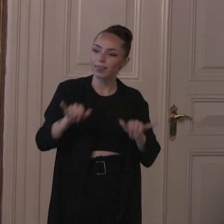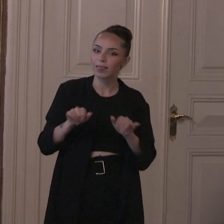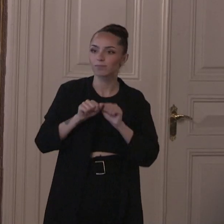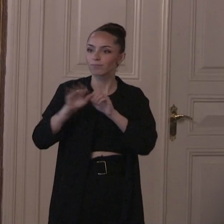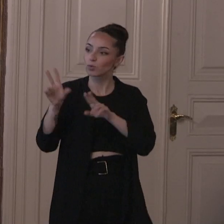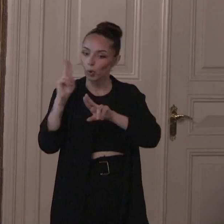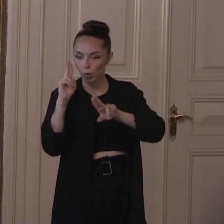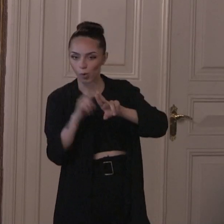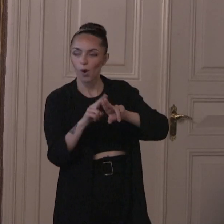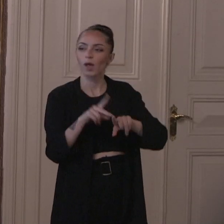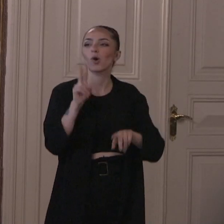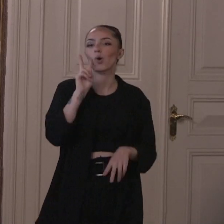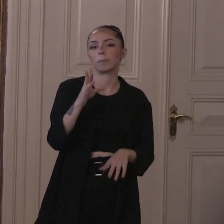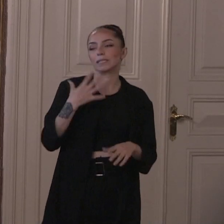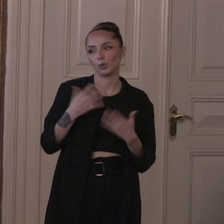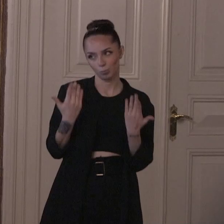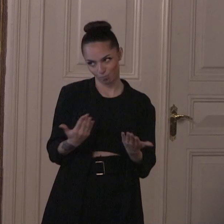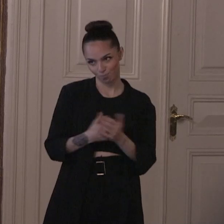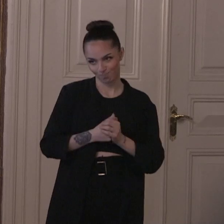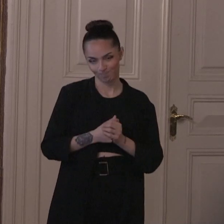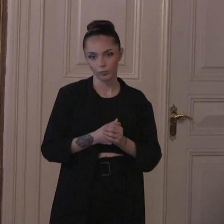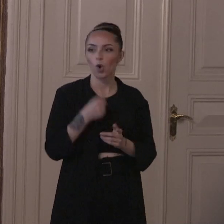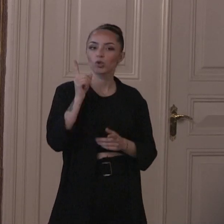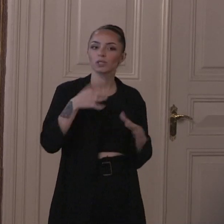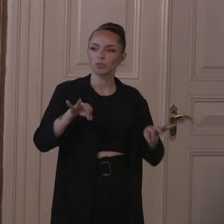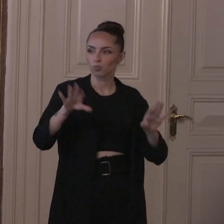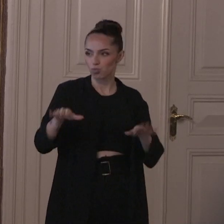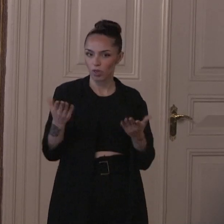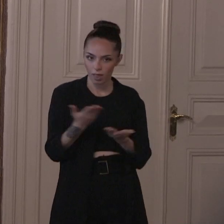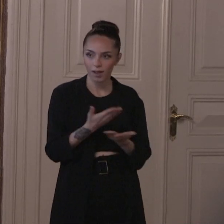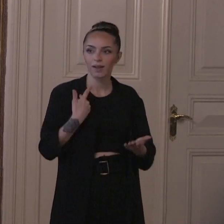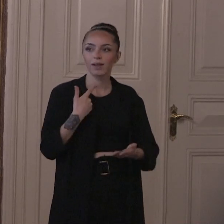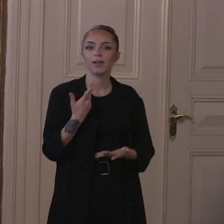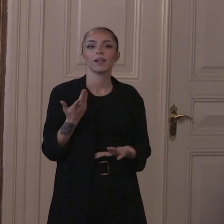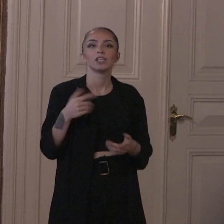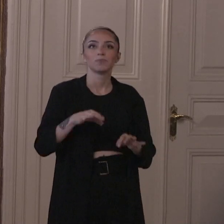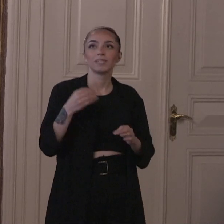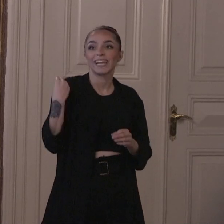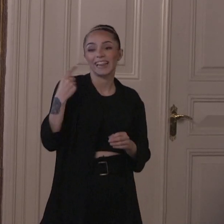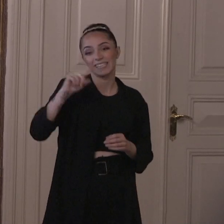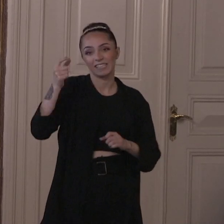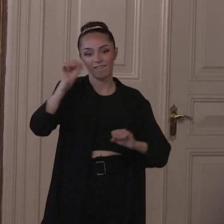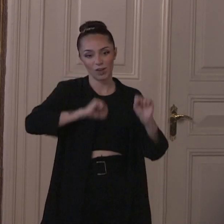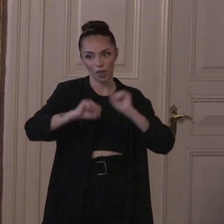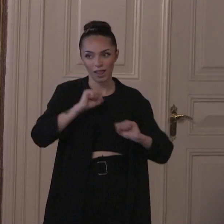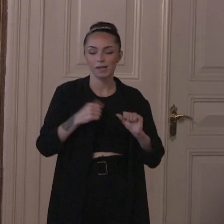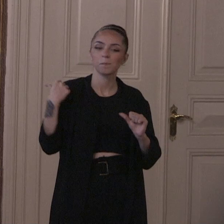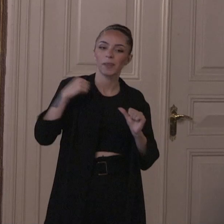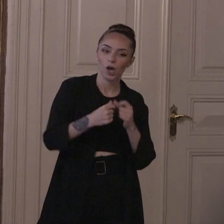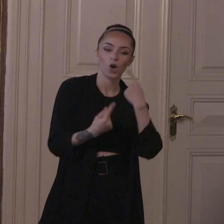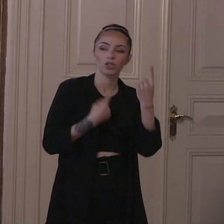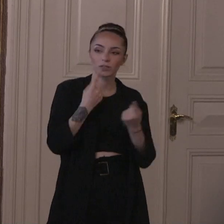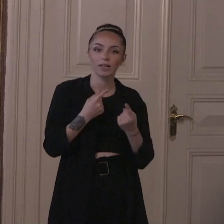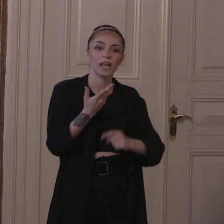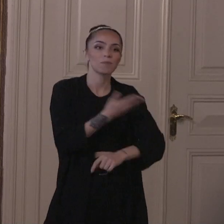görev olarak da görüyorum. Şimdi hocamız da, hocalarımız burada biz hemşirelik fakültemizi yeniden teşkil ediyoruz. Hatta